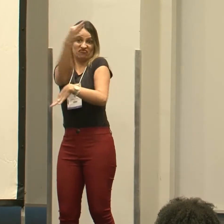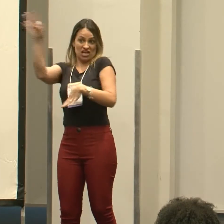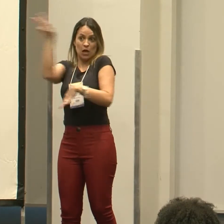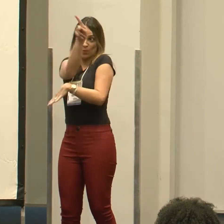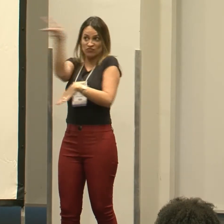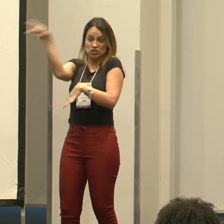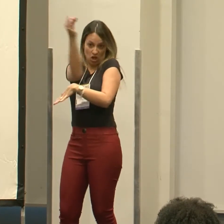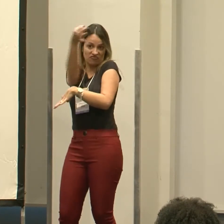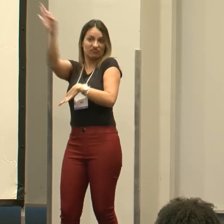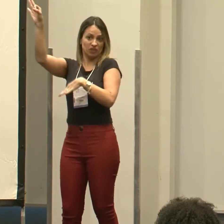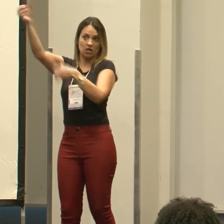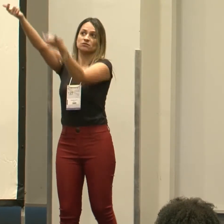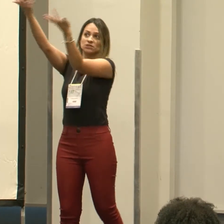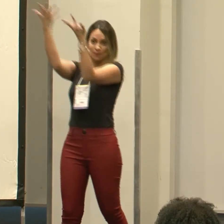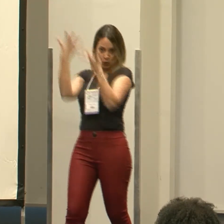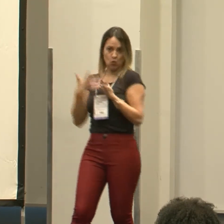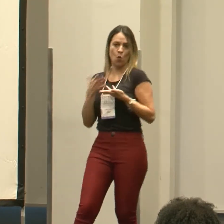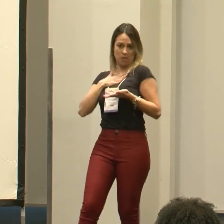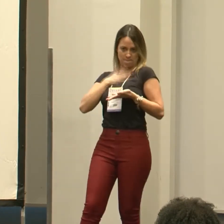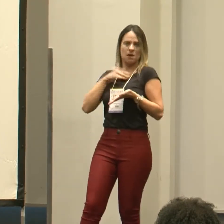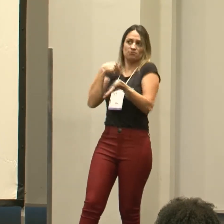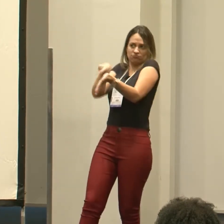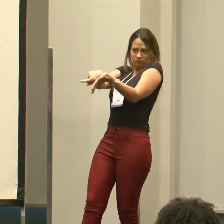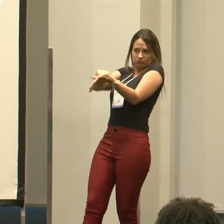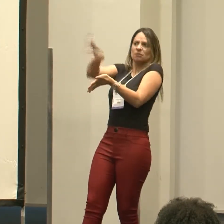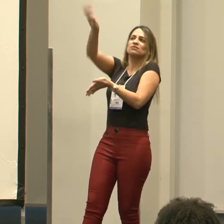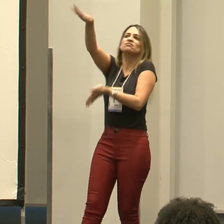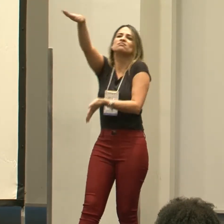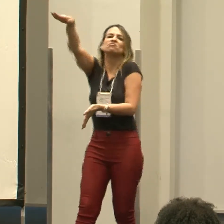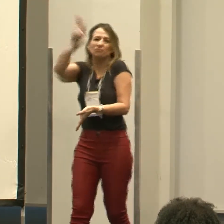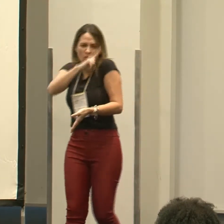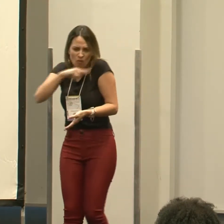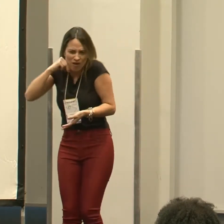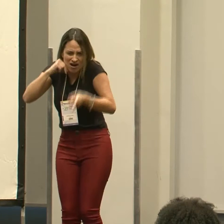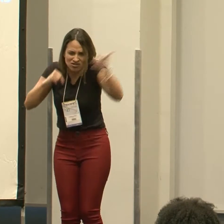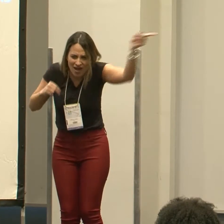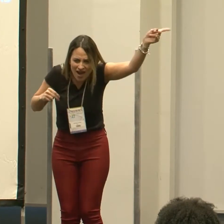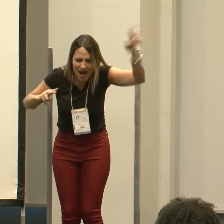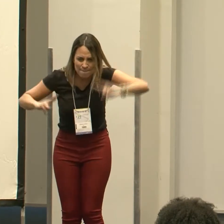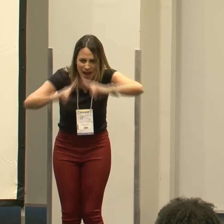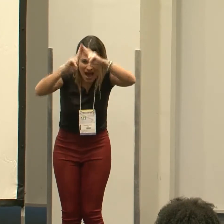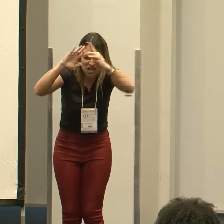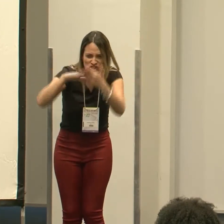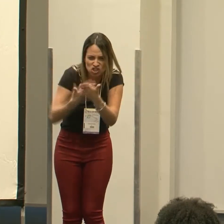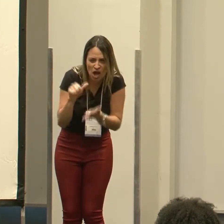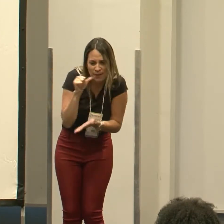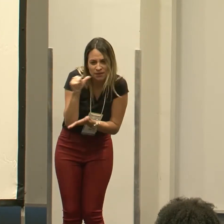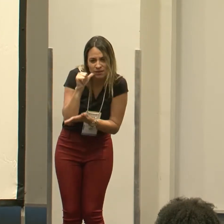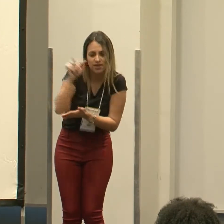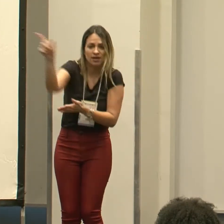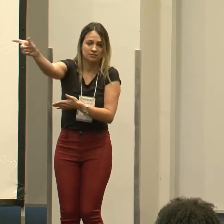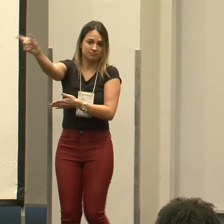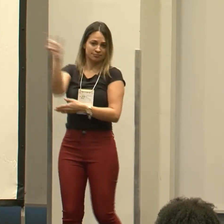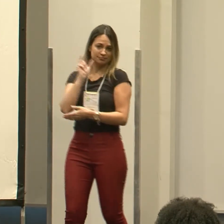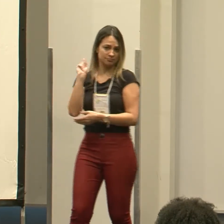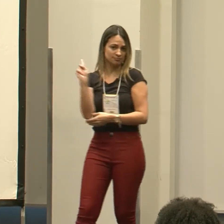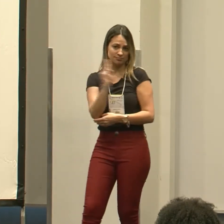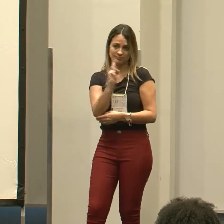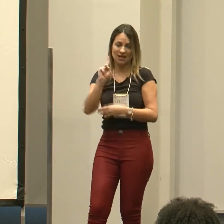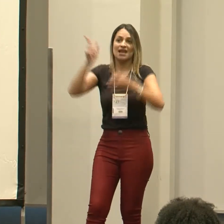Não. Mas vocês têm uma disciplina que formam professores franceses, e o UE esteve em Paris e